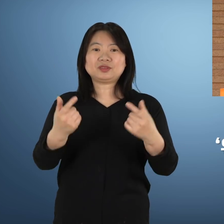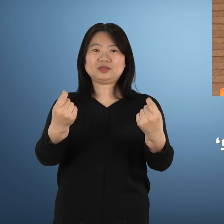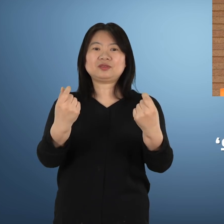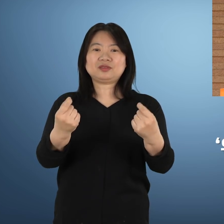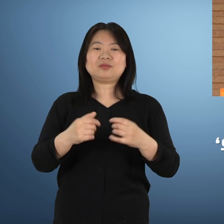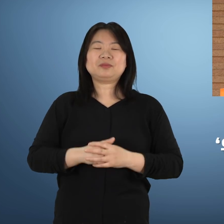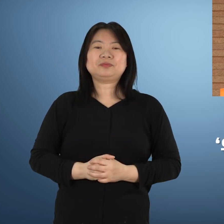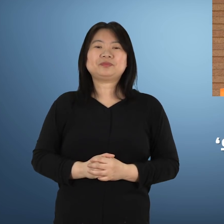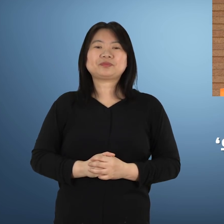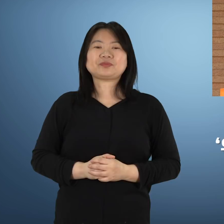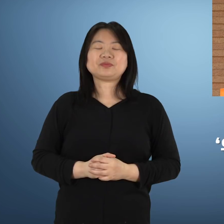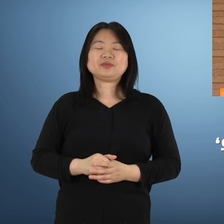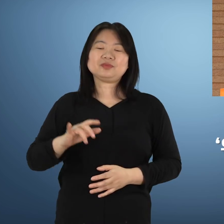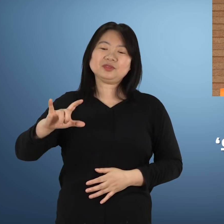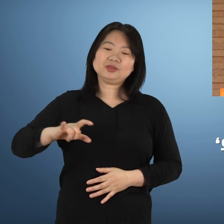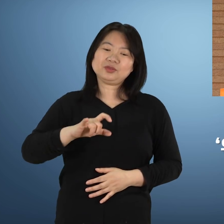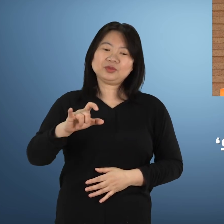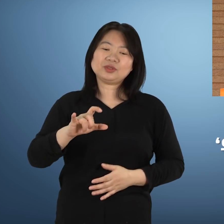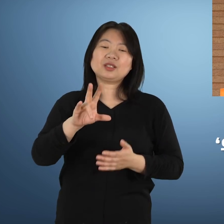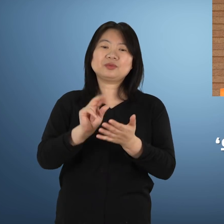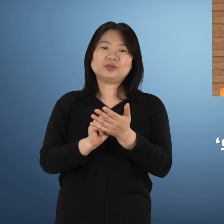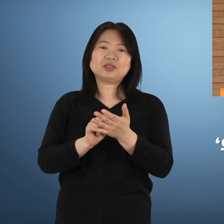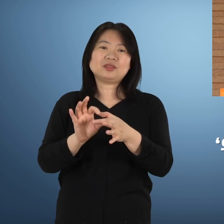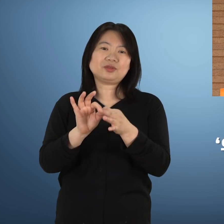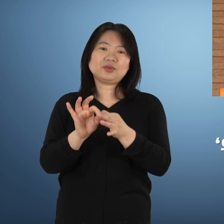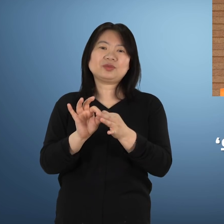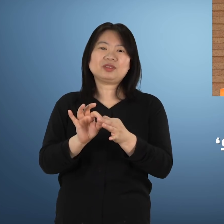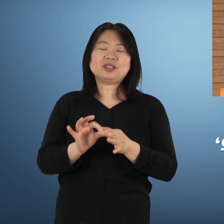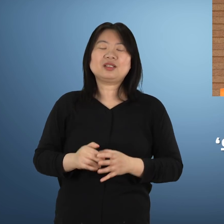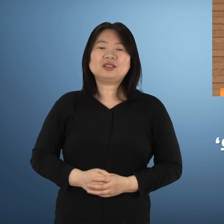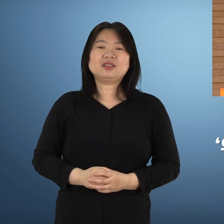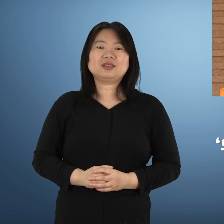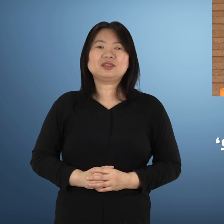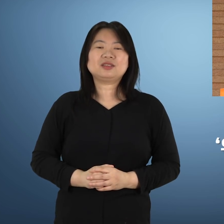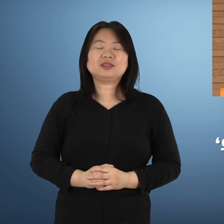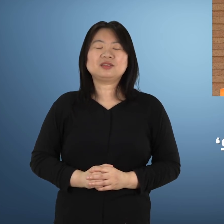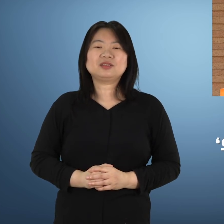이런 코로나 사태를 통해서